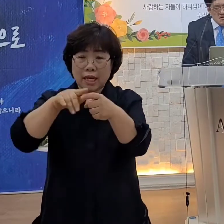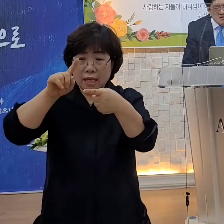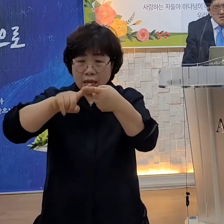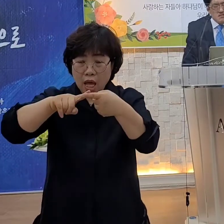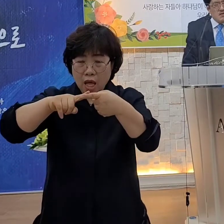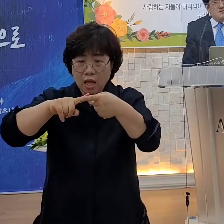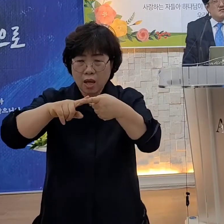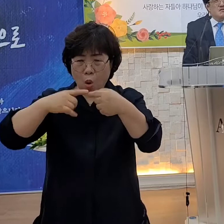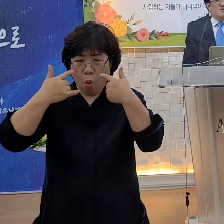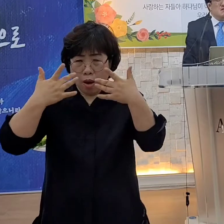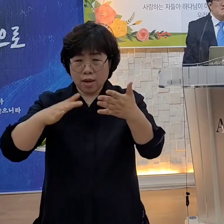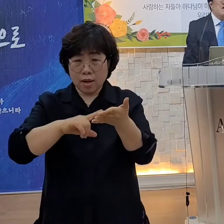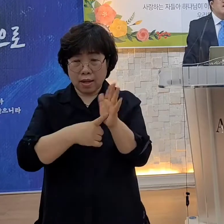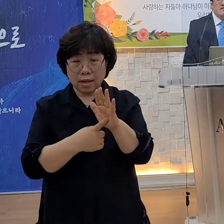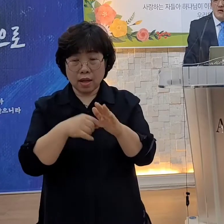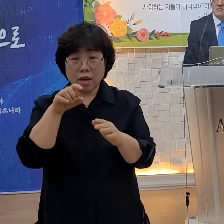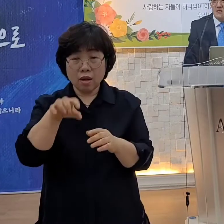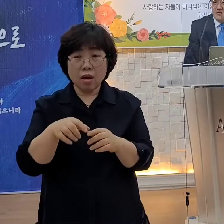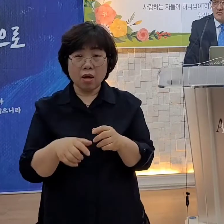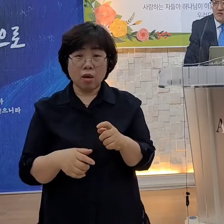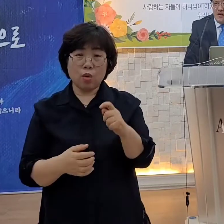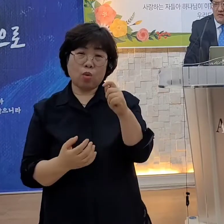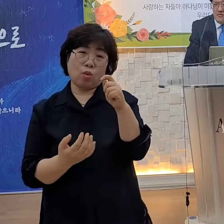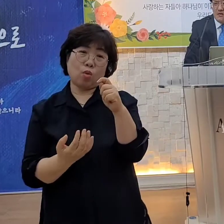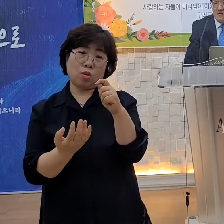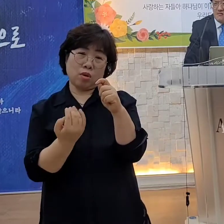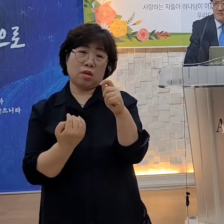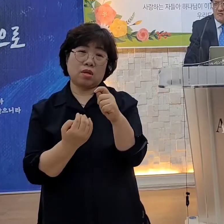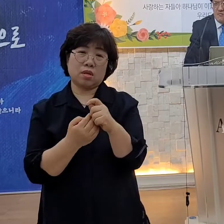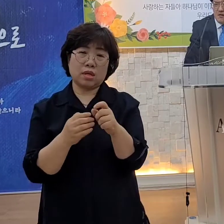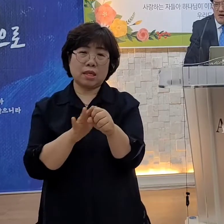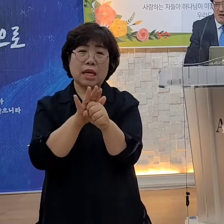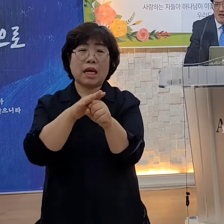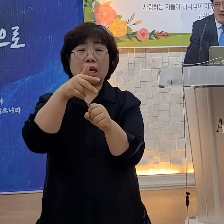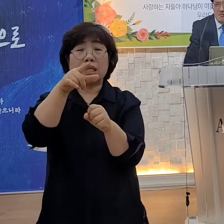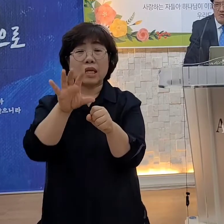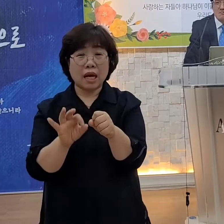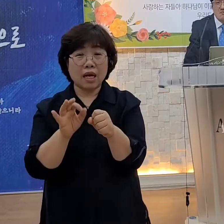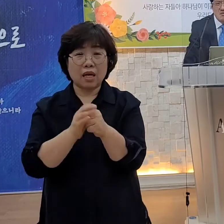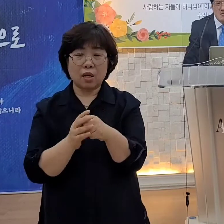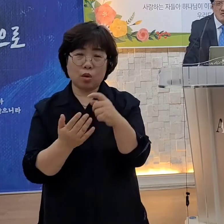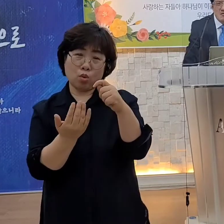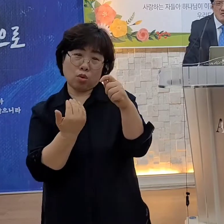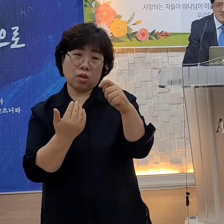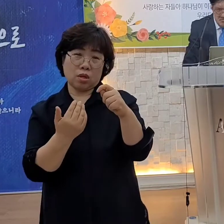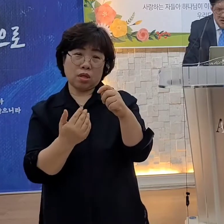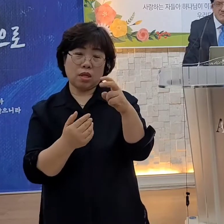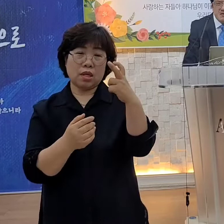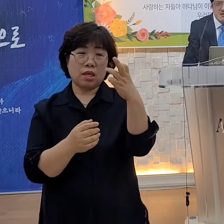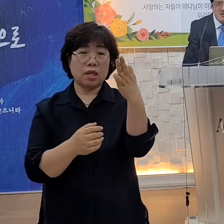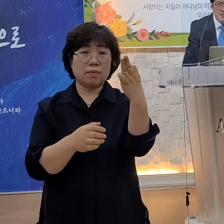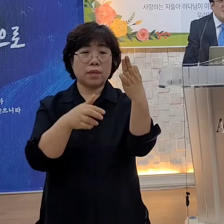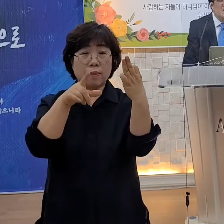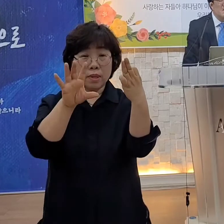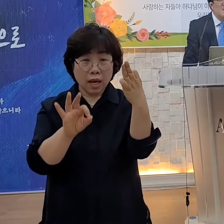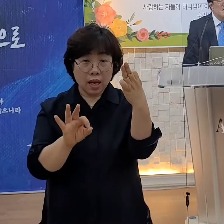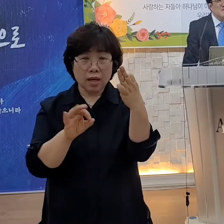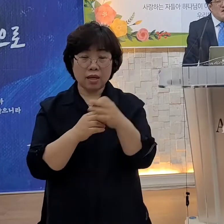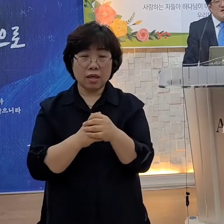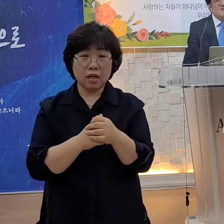잘 나타난 장이 한 장이 있습니다. 사랑장이라고 그러죠. 어딥니까? 고린도전서 13장.